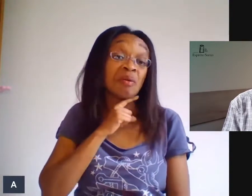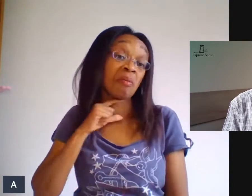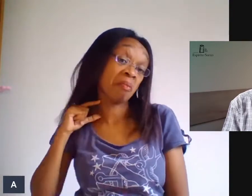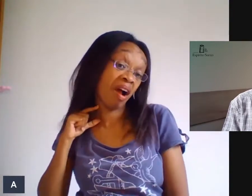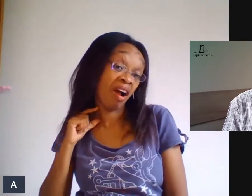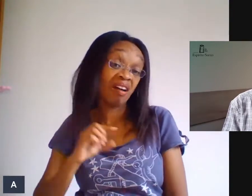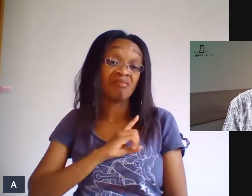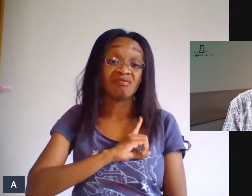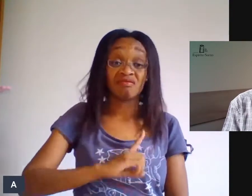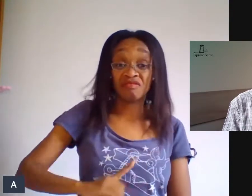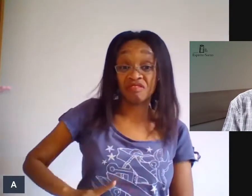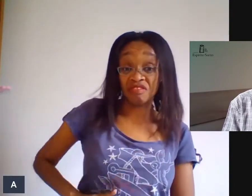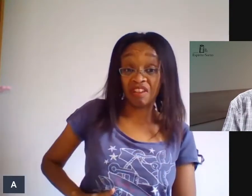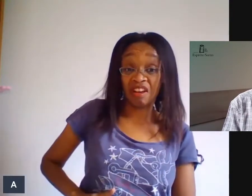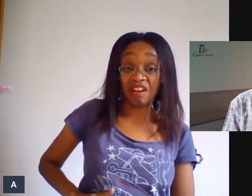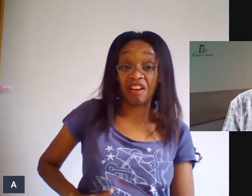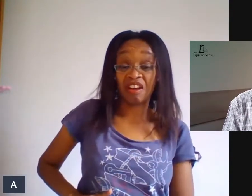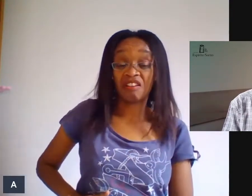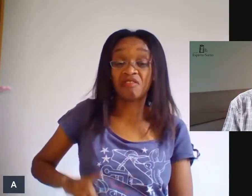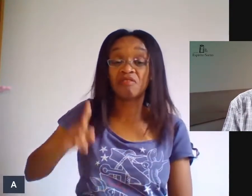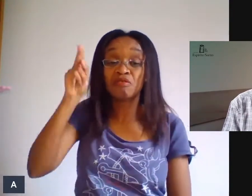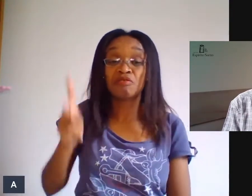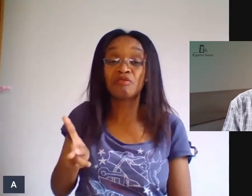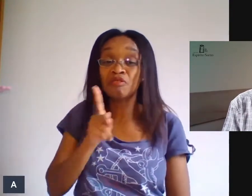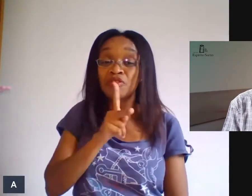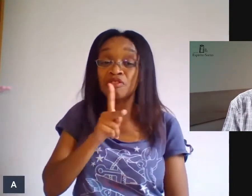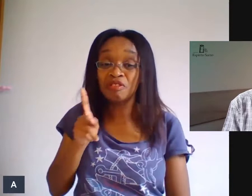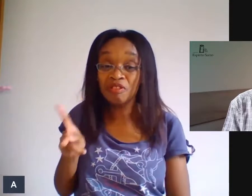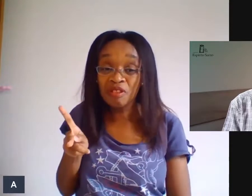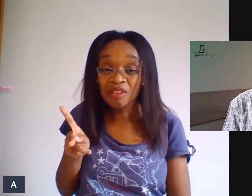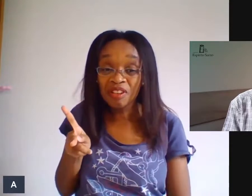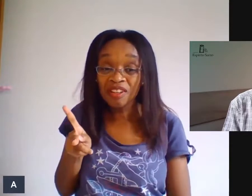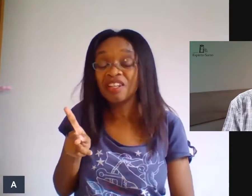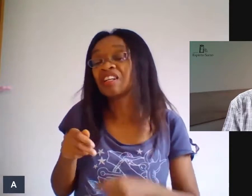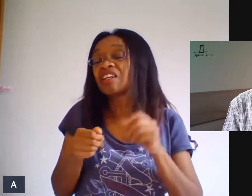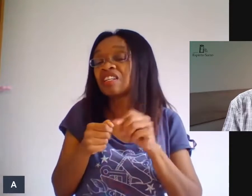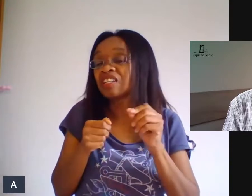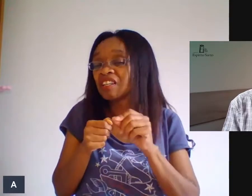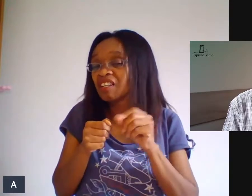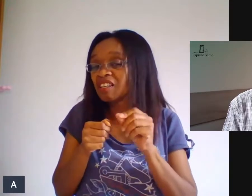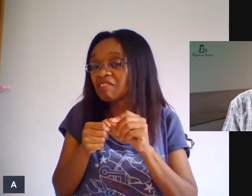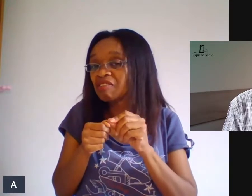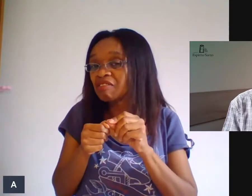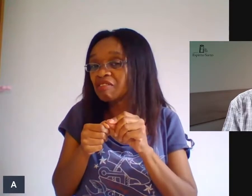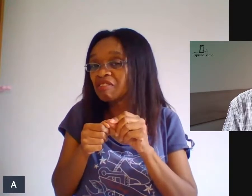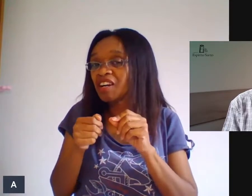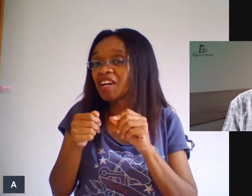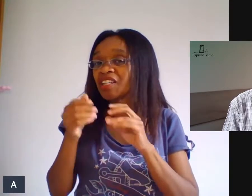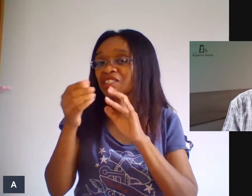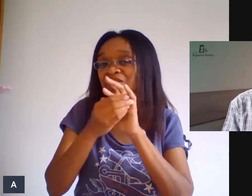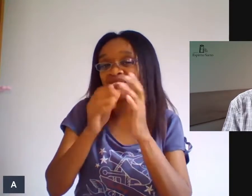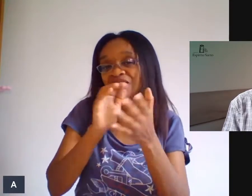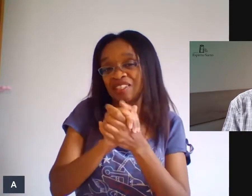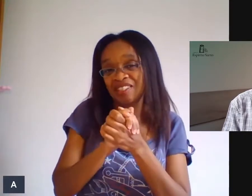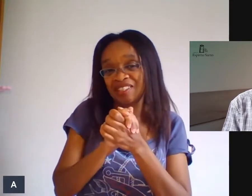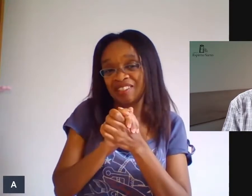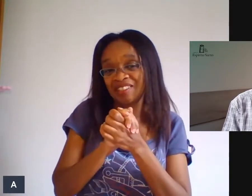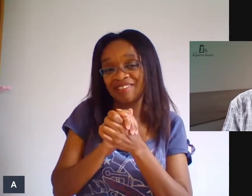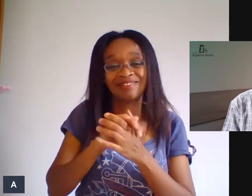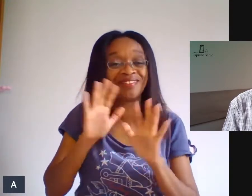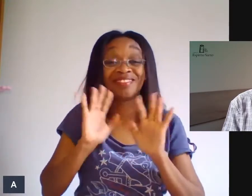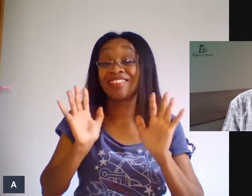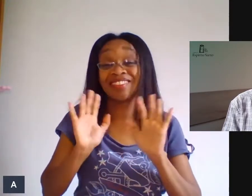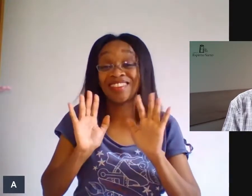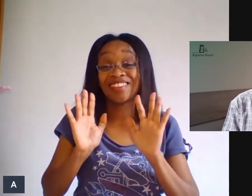o diácono é o ministro do matrimônio, ele que celebra o matrimônio. Mas o